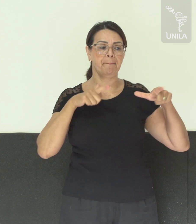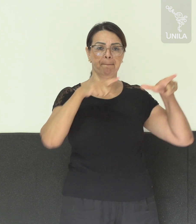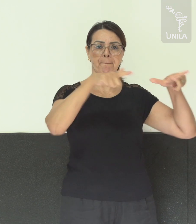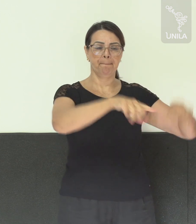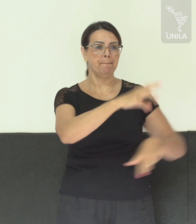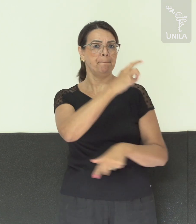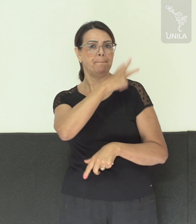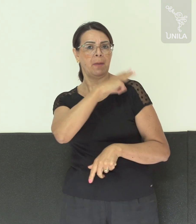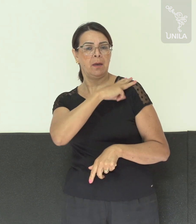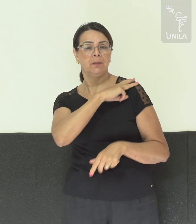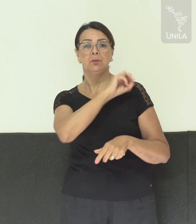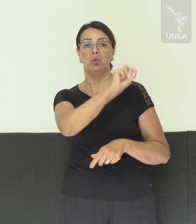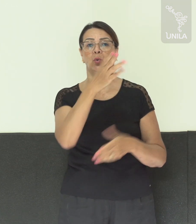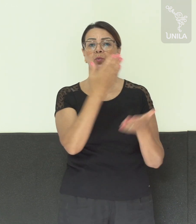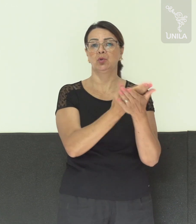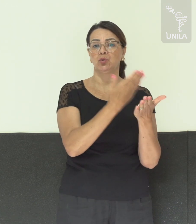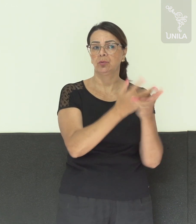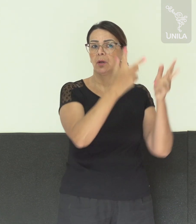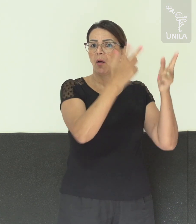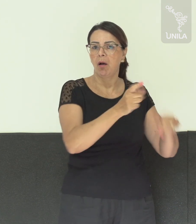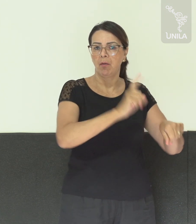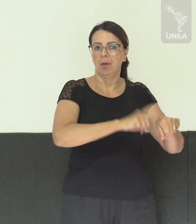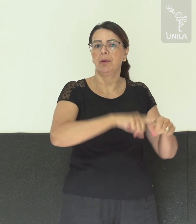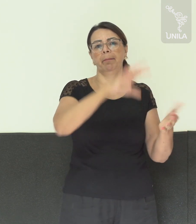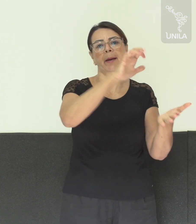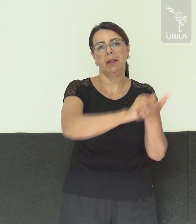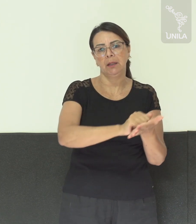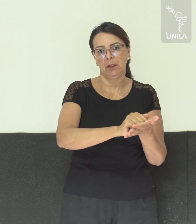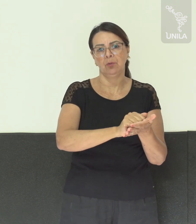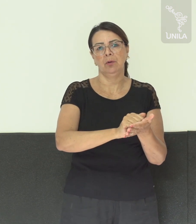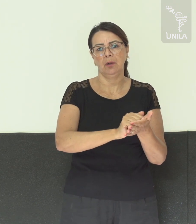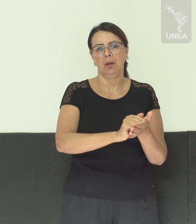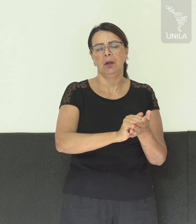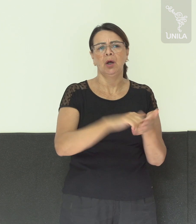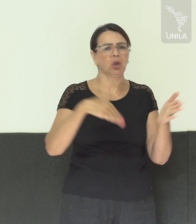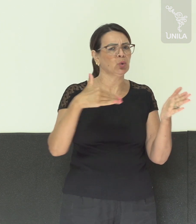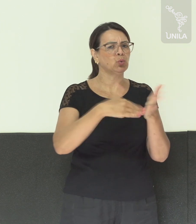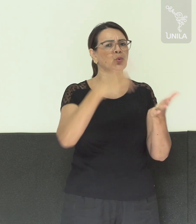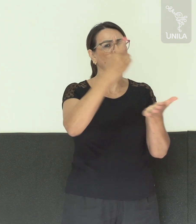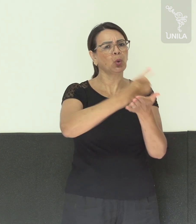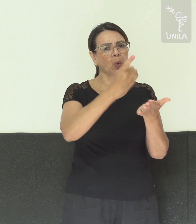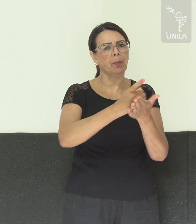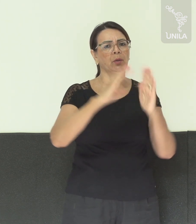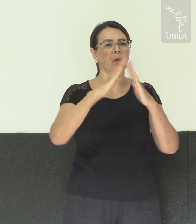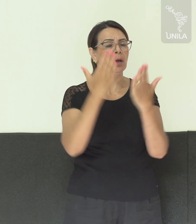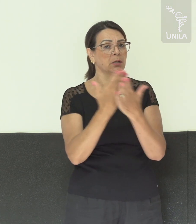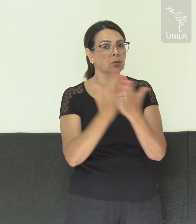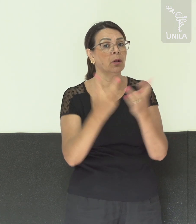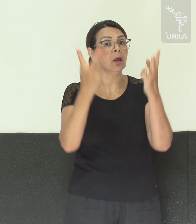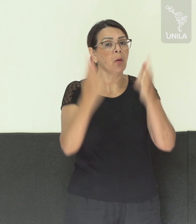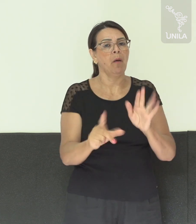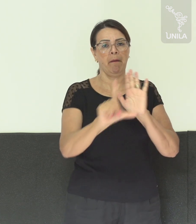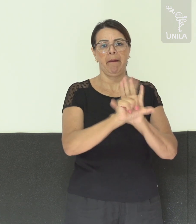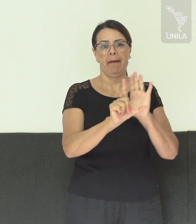estudos equivalentes e que apresentem no ato da matrícula os respectivos documentos escolares, de acordo com a